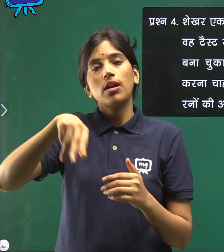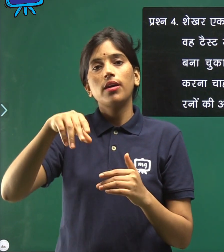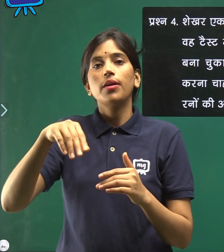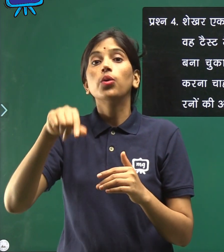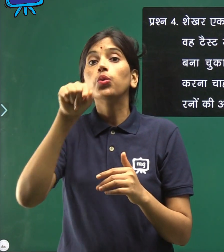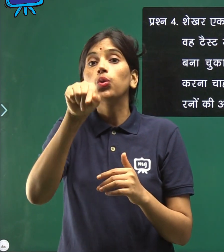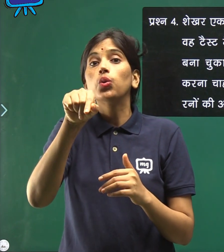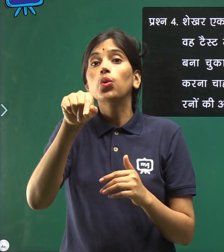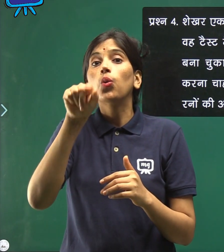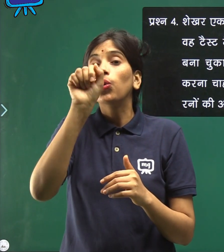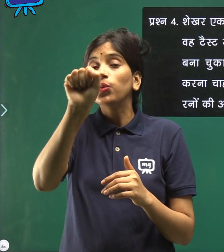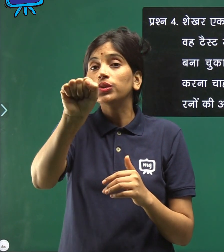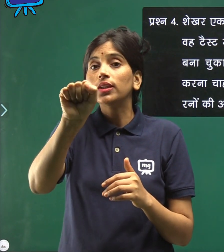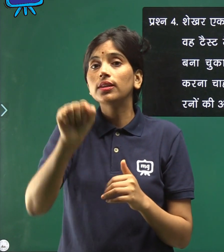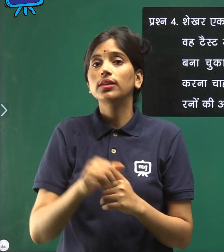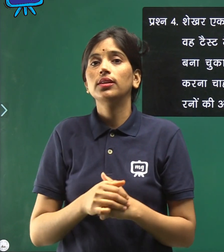उसे